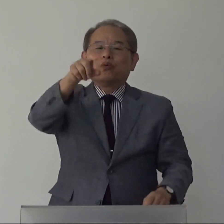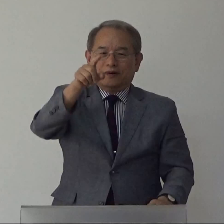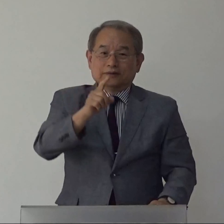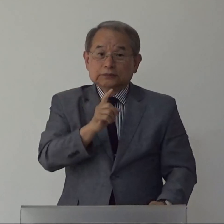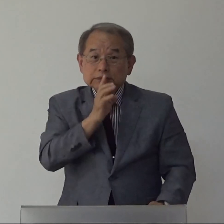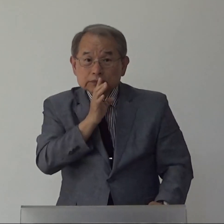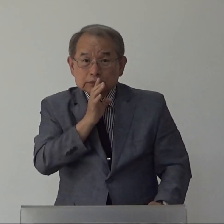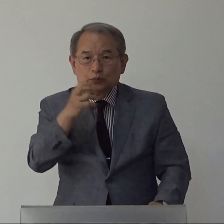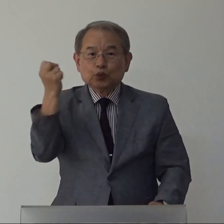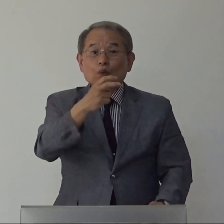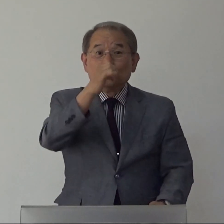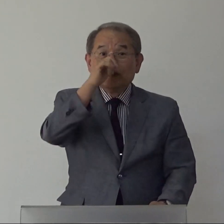사거리에서